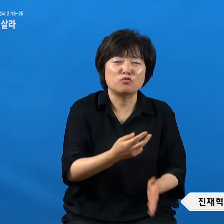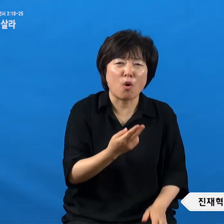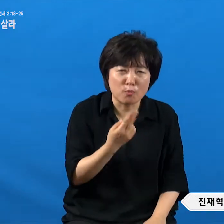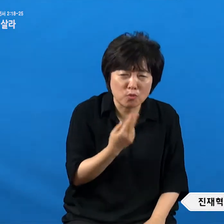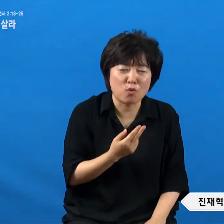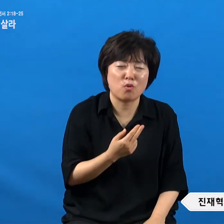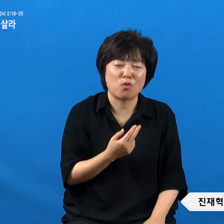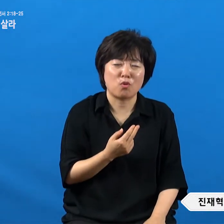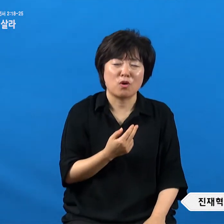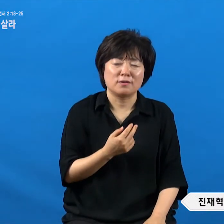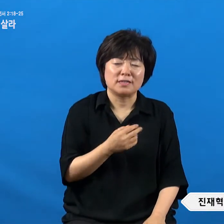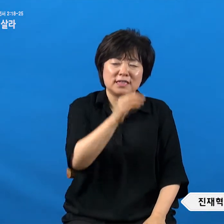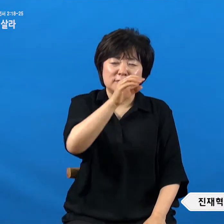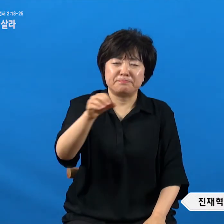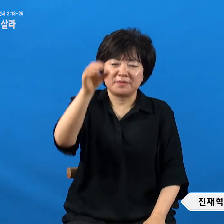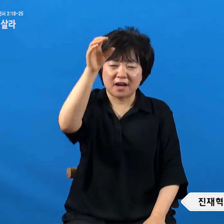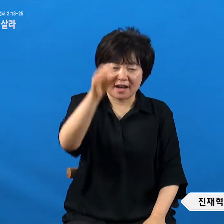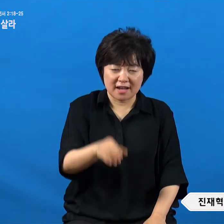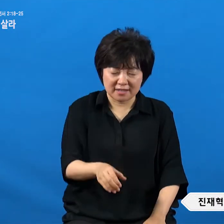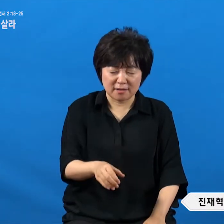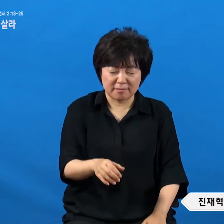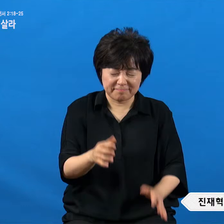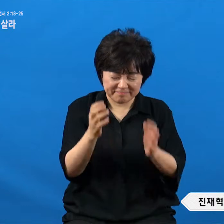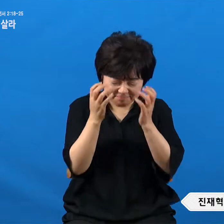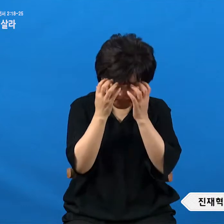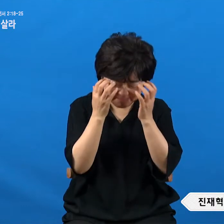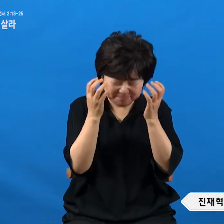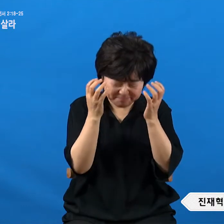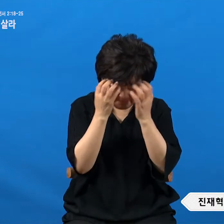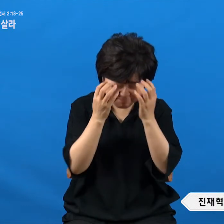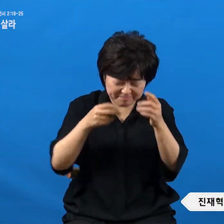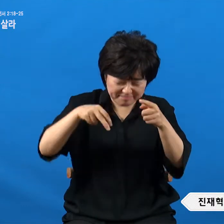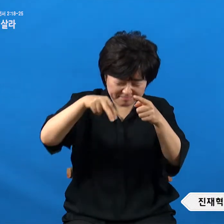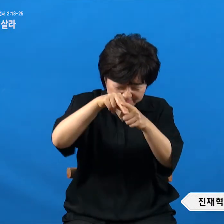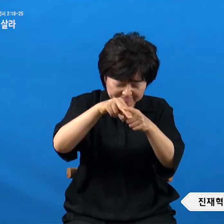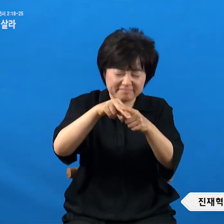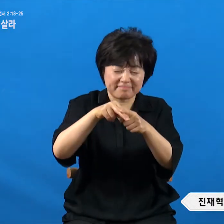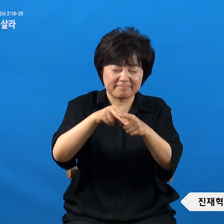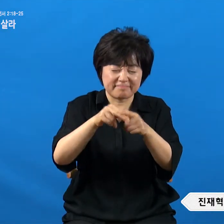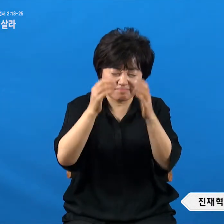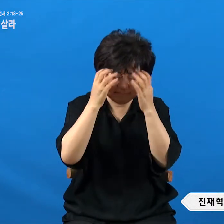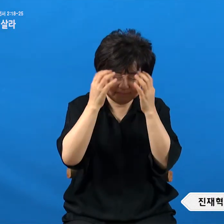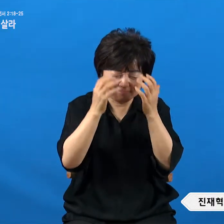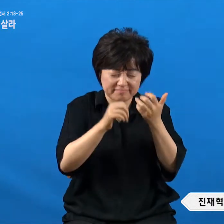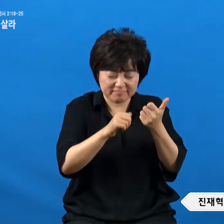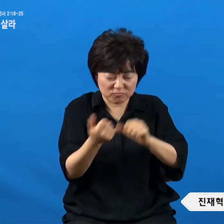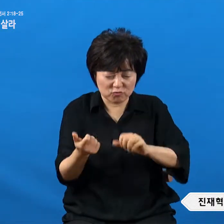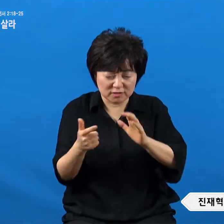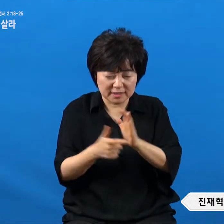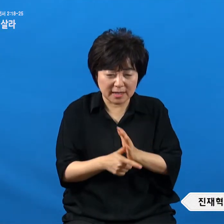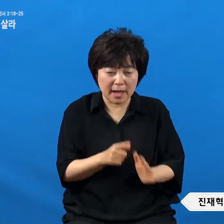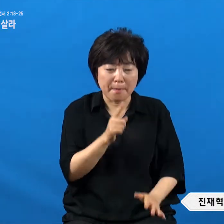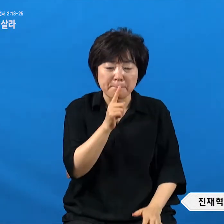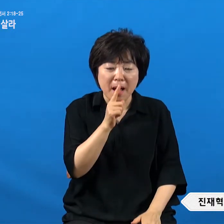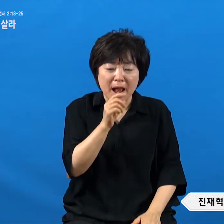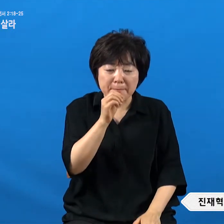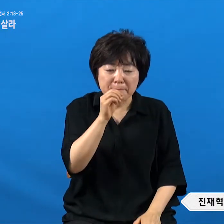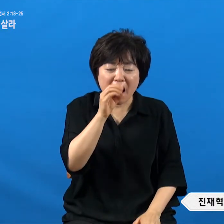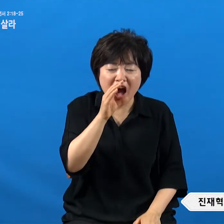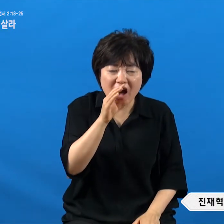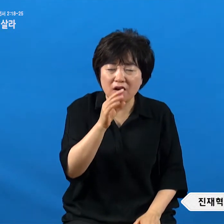십자가에 죽기까지 고난의 길을 걸으셨는데 입을 여시지 않았다라고